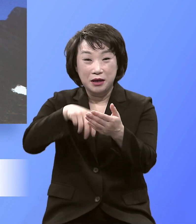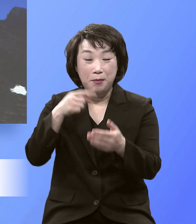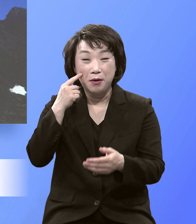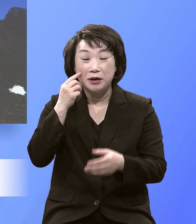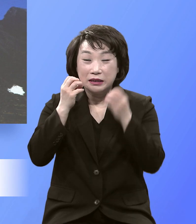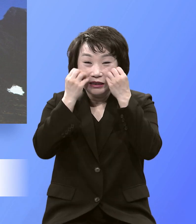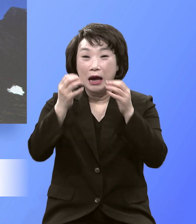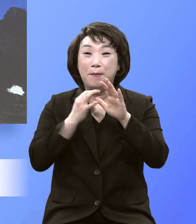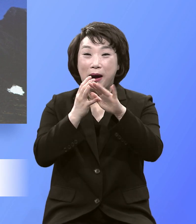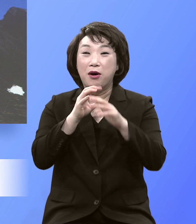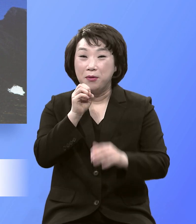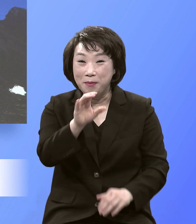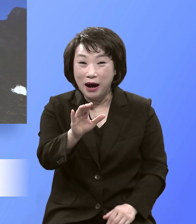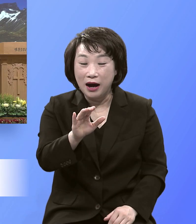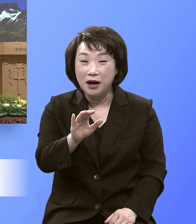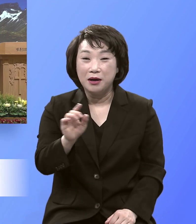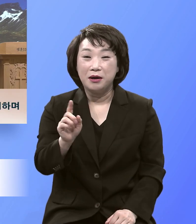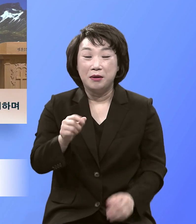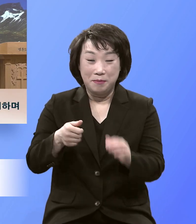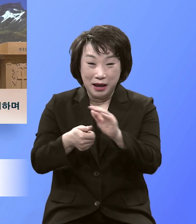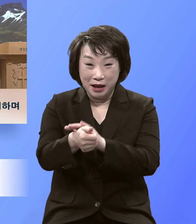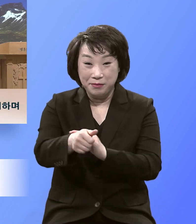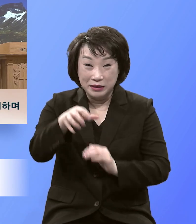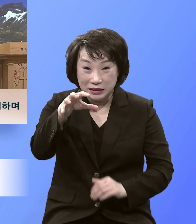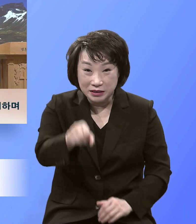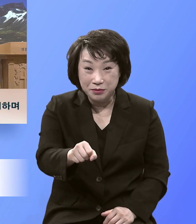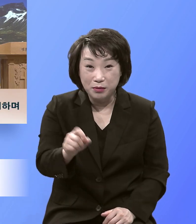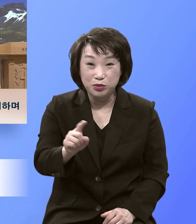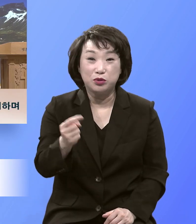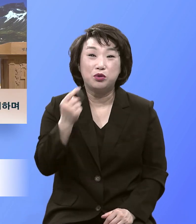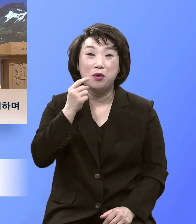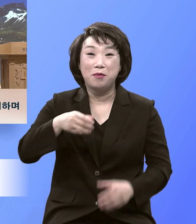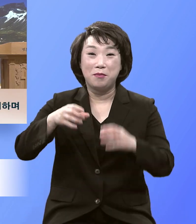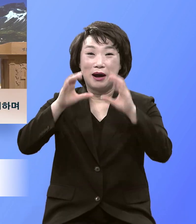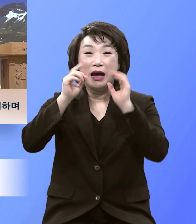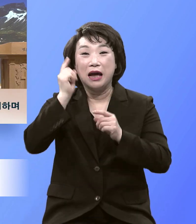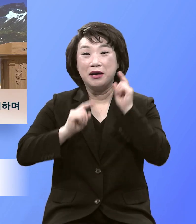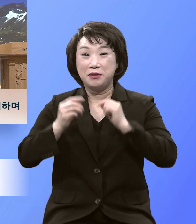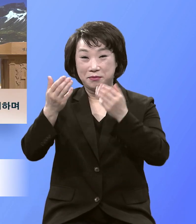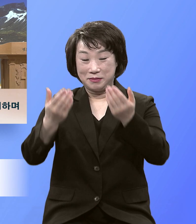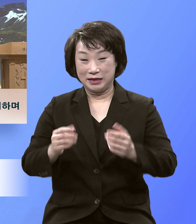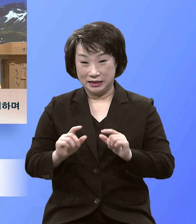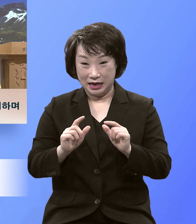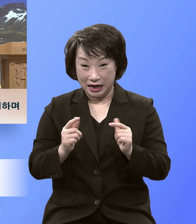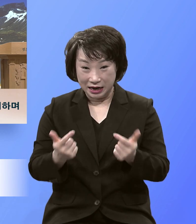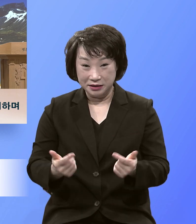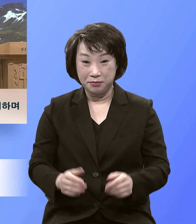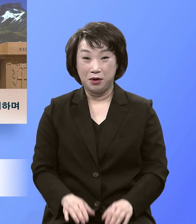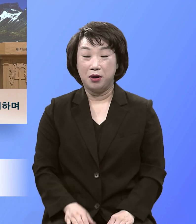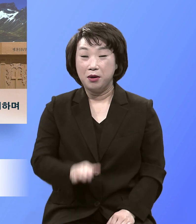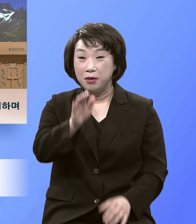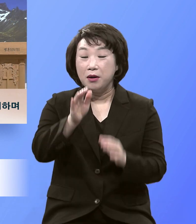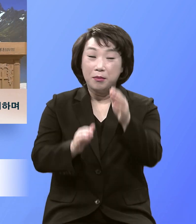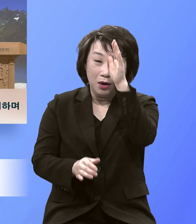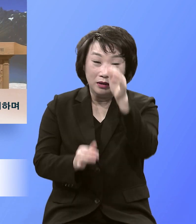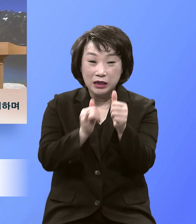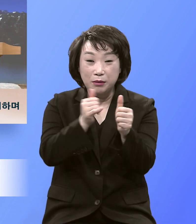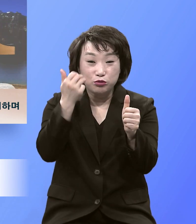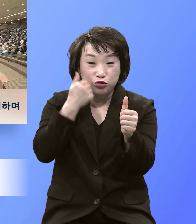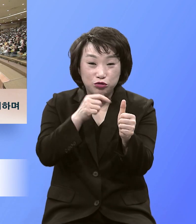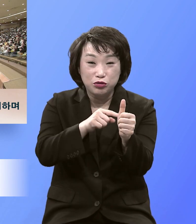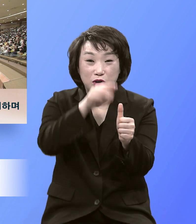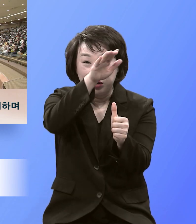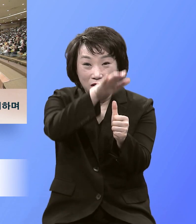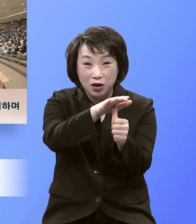새 방언을 말하며 뱀을 집으며 무슨 독을 마실지라도 해를 받지 아니하며 병든